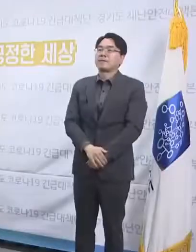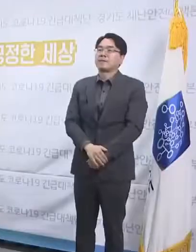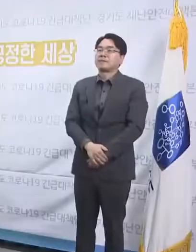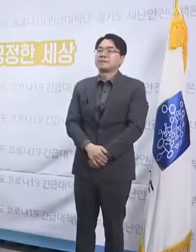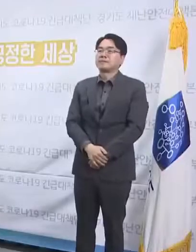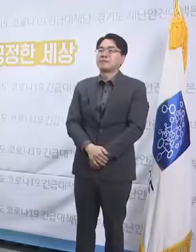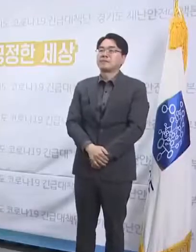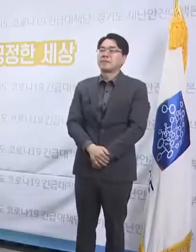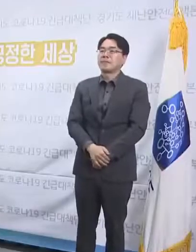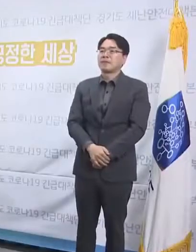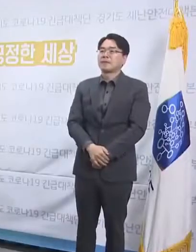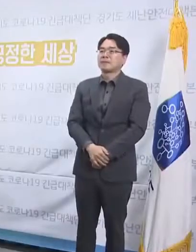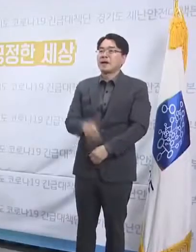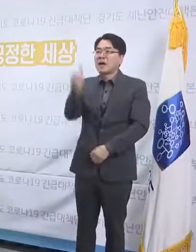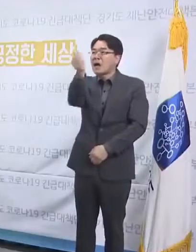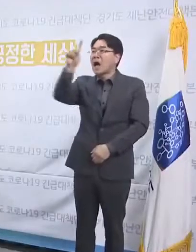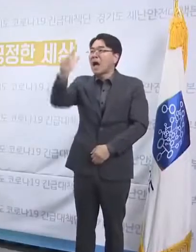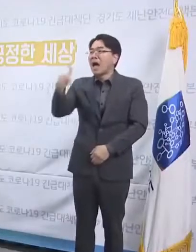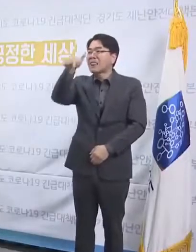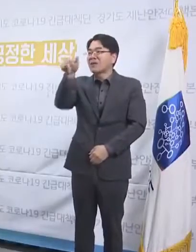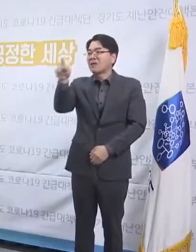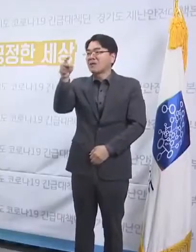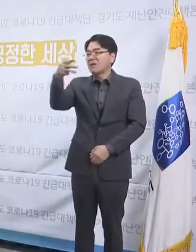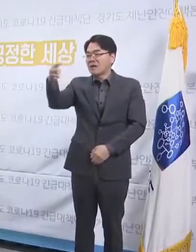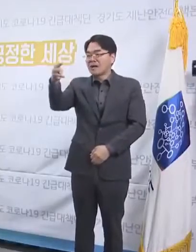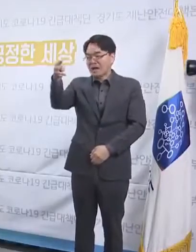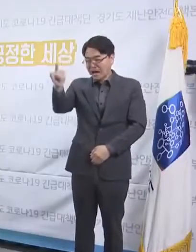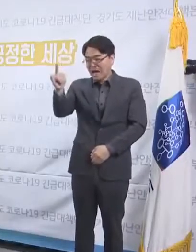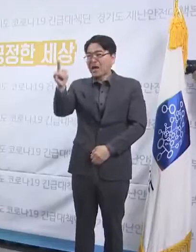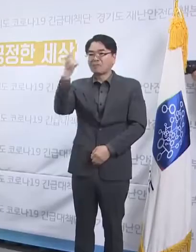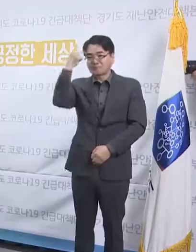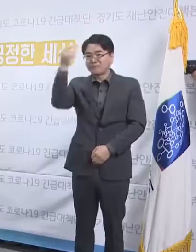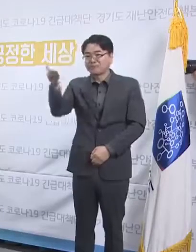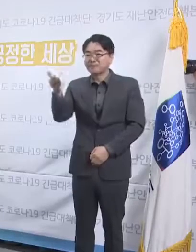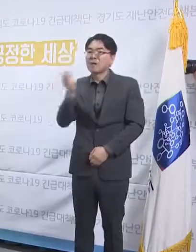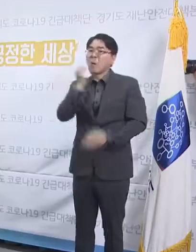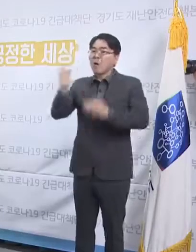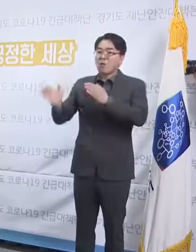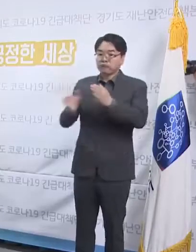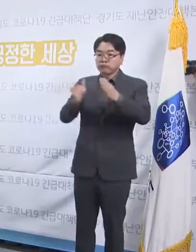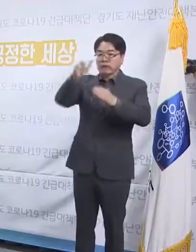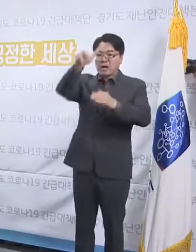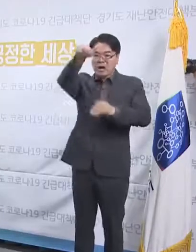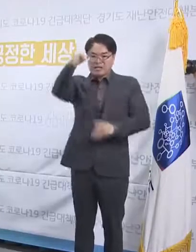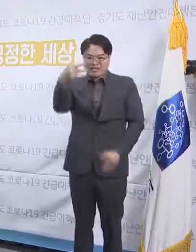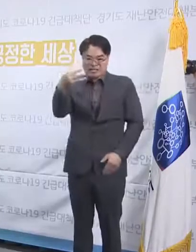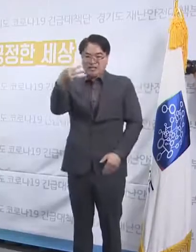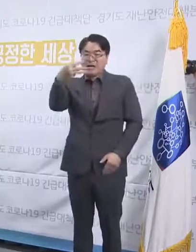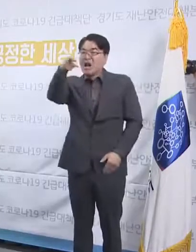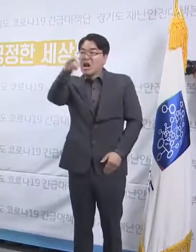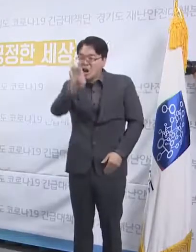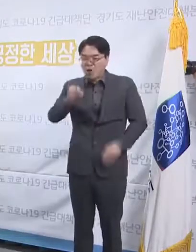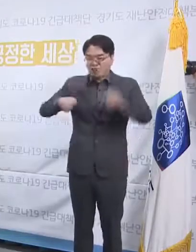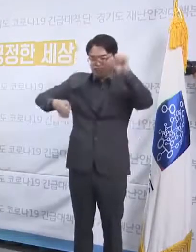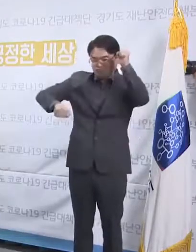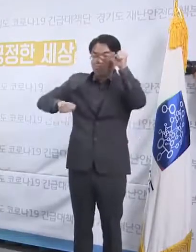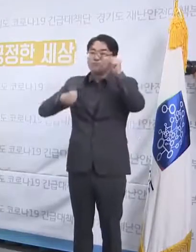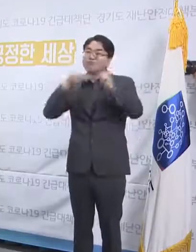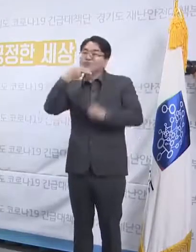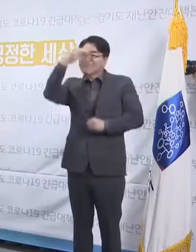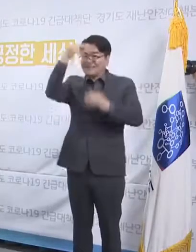다음 질문입니다. 한겨레 홍영덕 기자입니다. 경기도 내 모든 클럽과 유흥주점, 콜락텍 등에